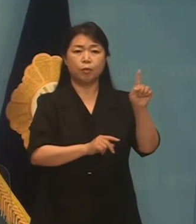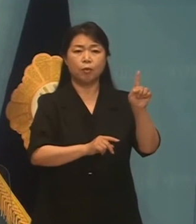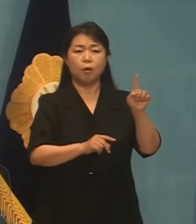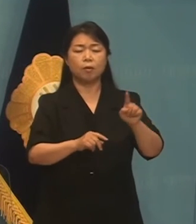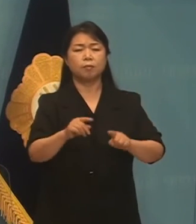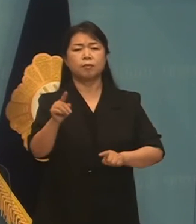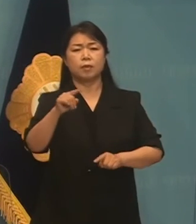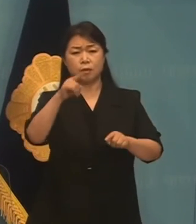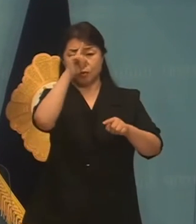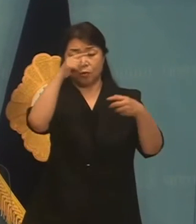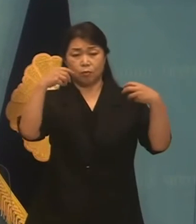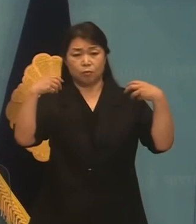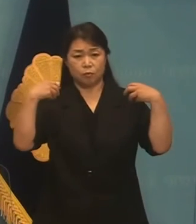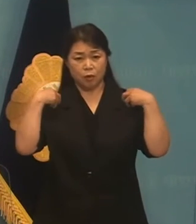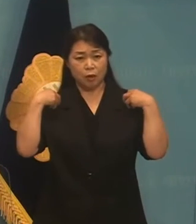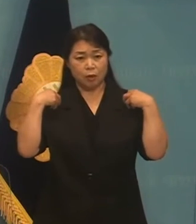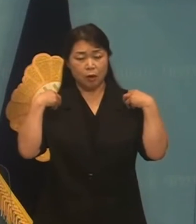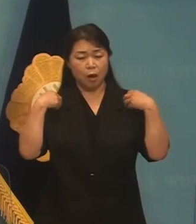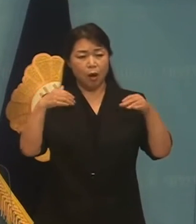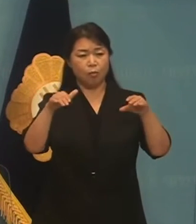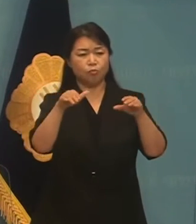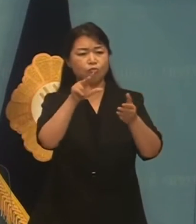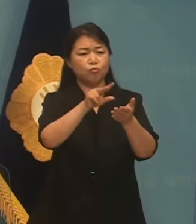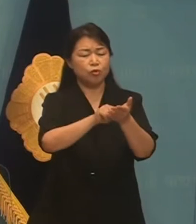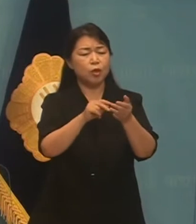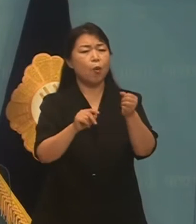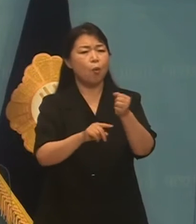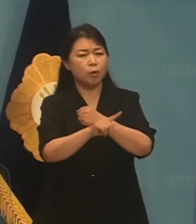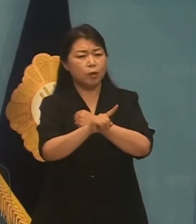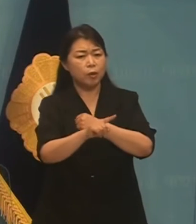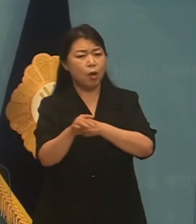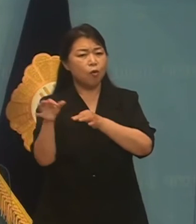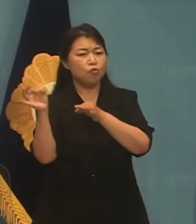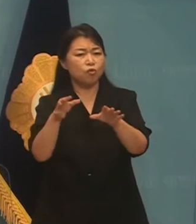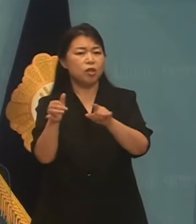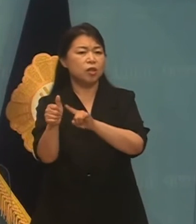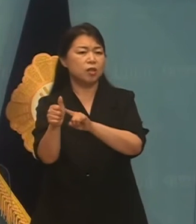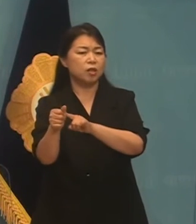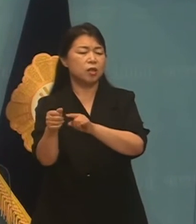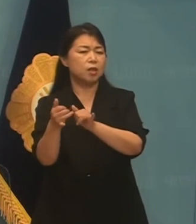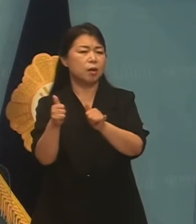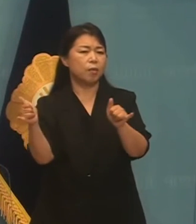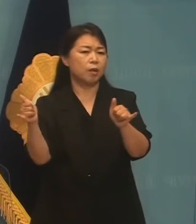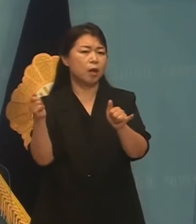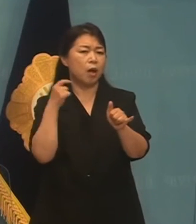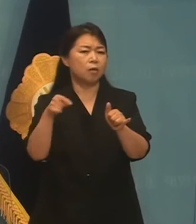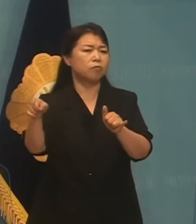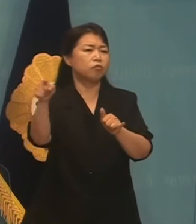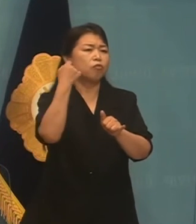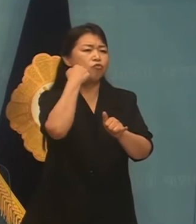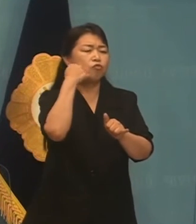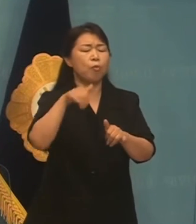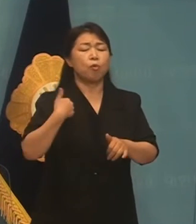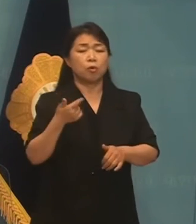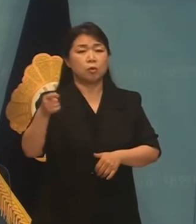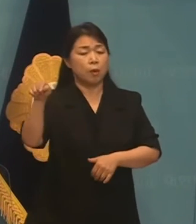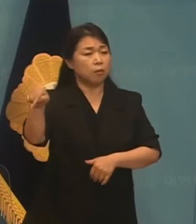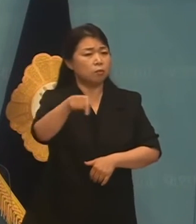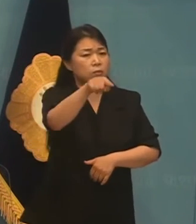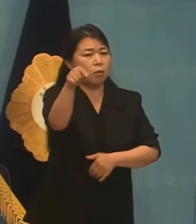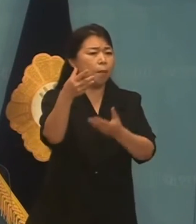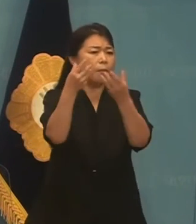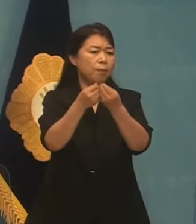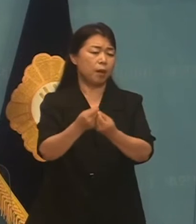무엇보다 정부가 문제의 원인을 투기꾼이라는 가상의 적에 두었기